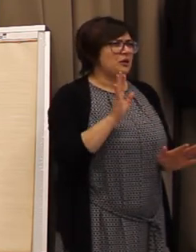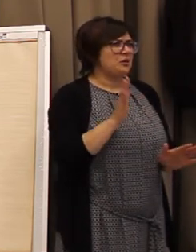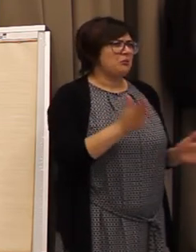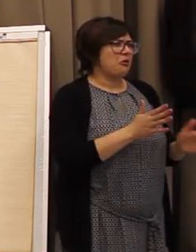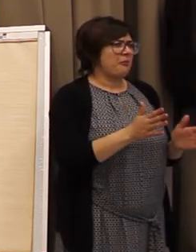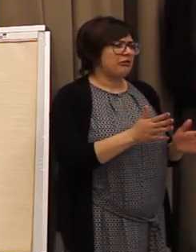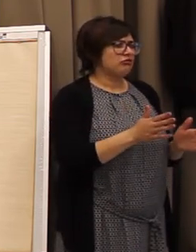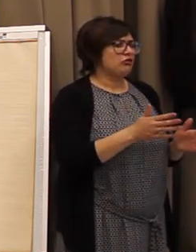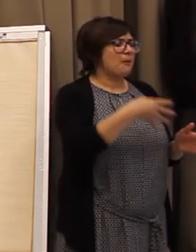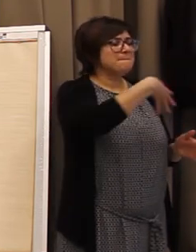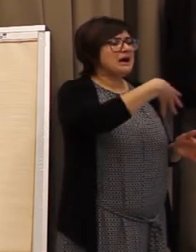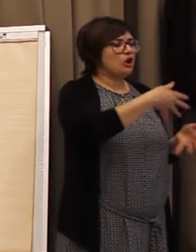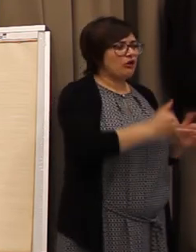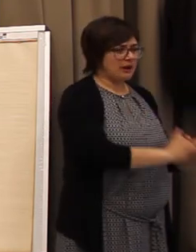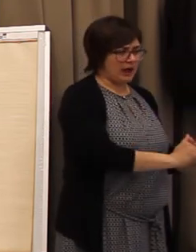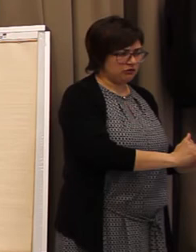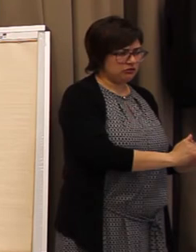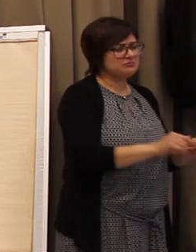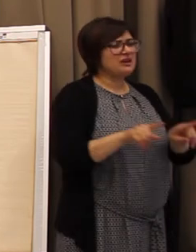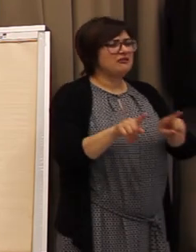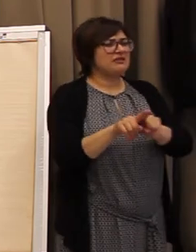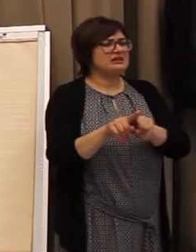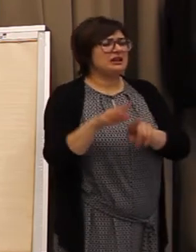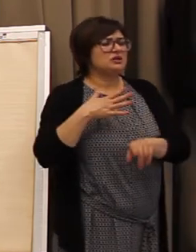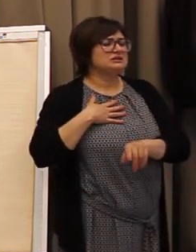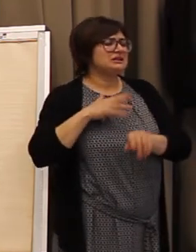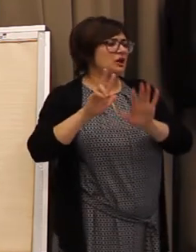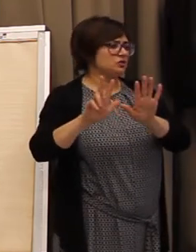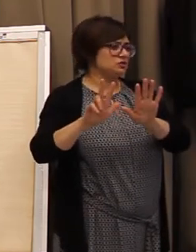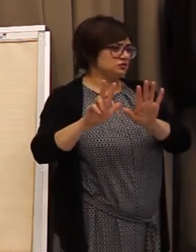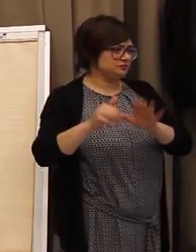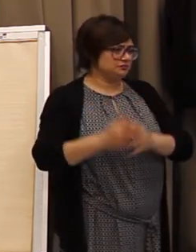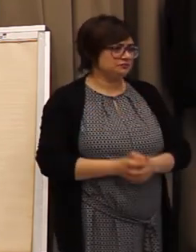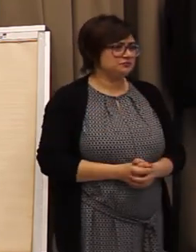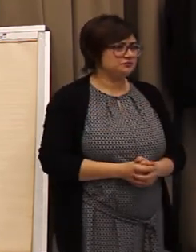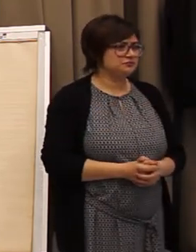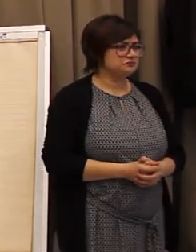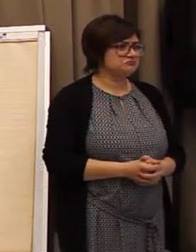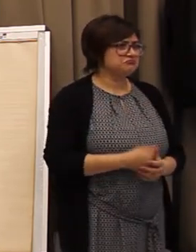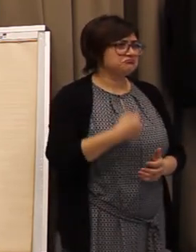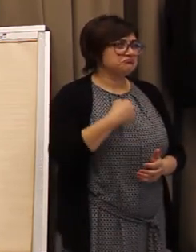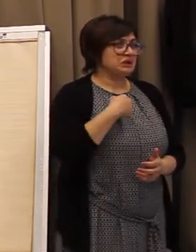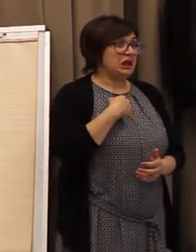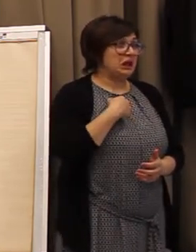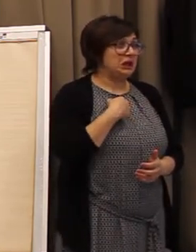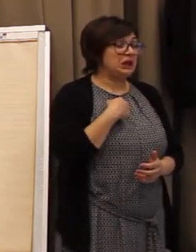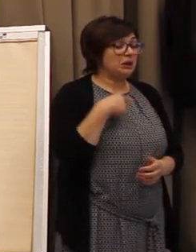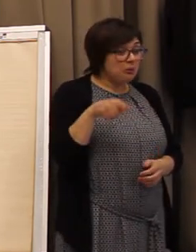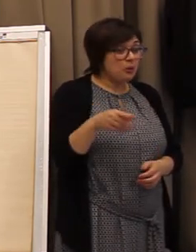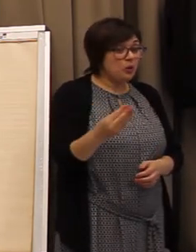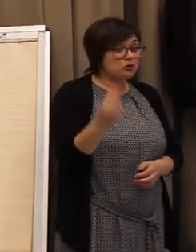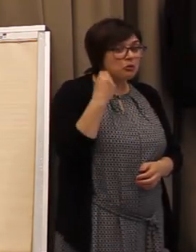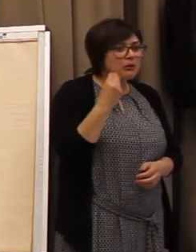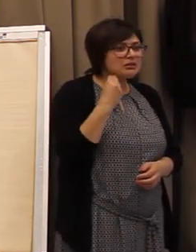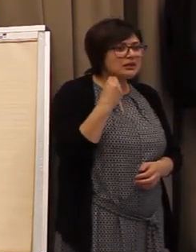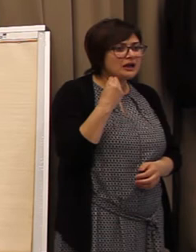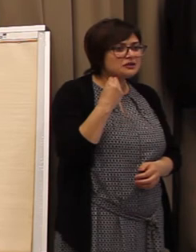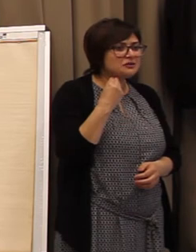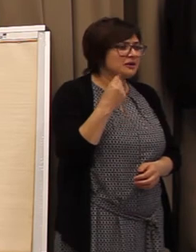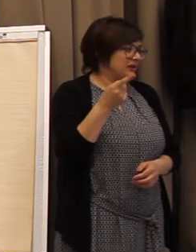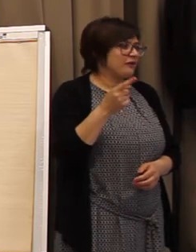años. Quando Marco è nato, il fratello Teo aveva 8 anni. E mi preguntò. E mi chiese. Gusti, perché non mi